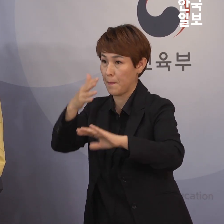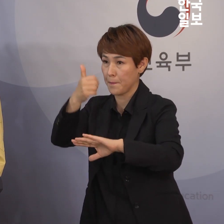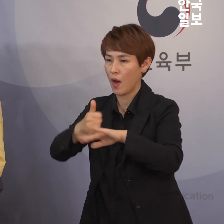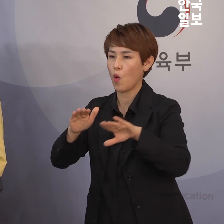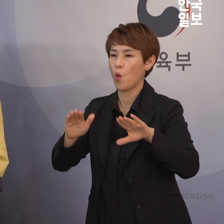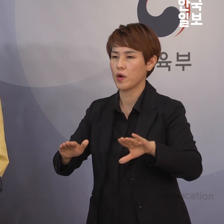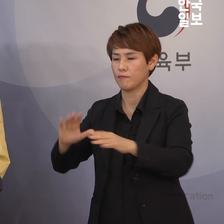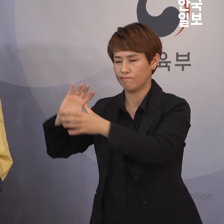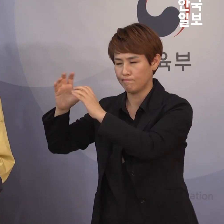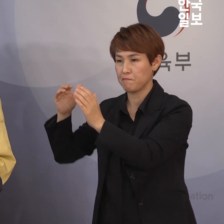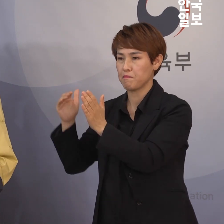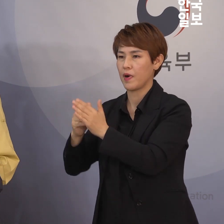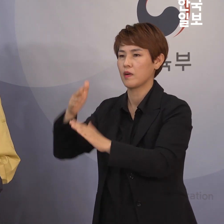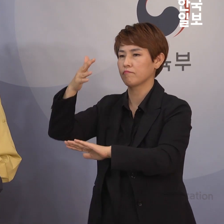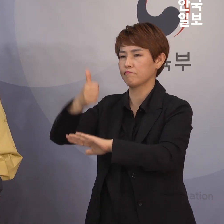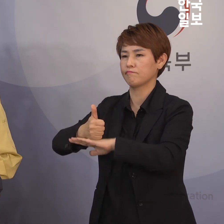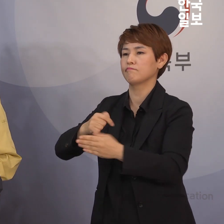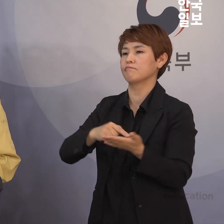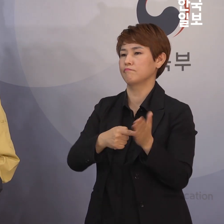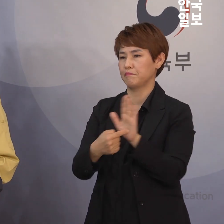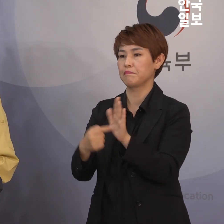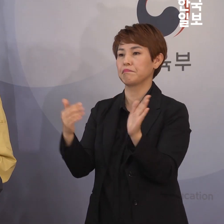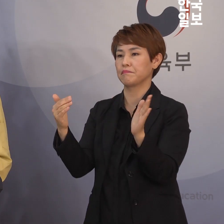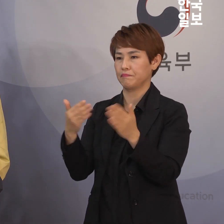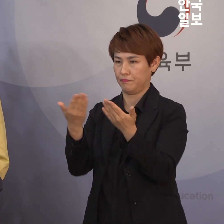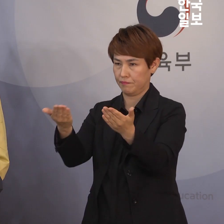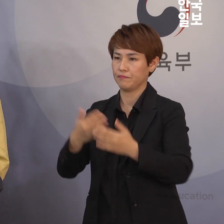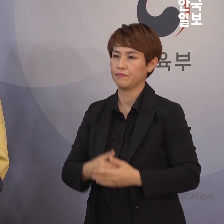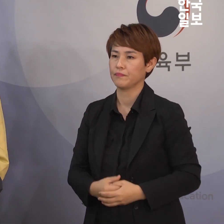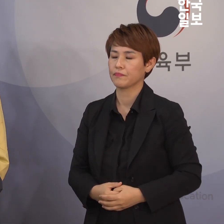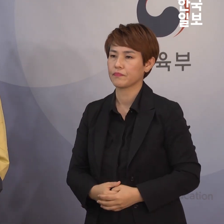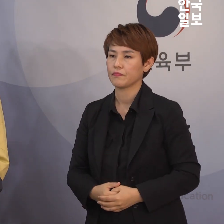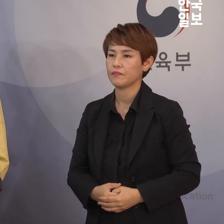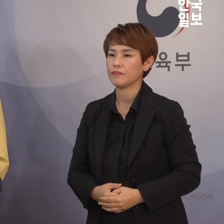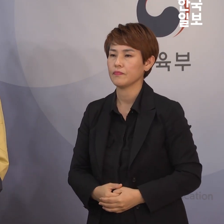중대본 논의를 통해 최종 안을 확정하였습니다.